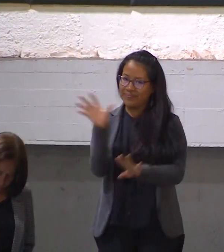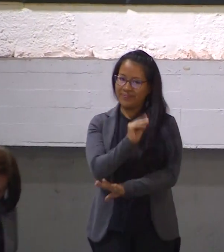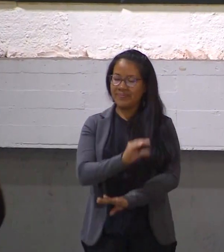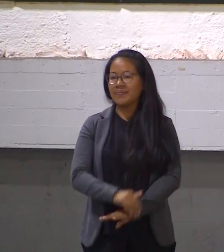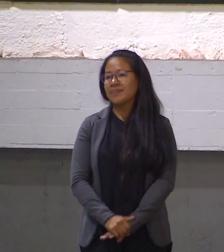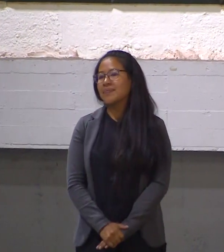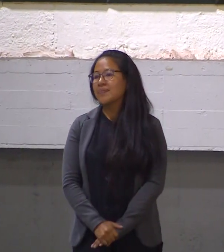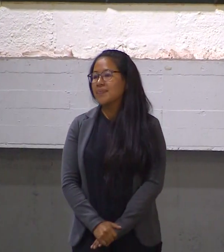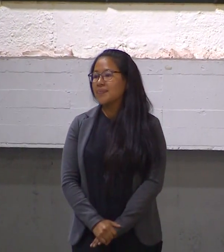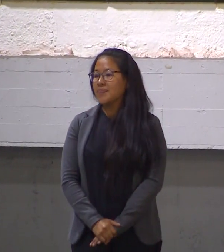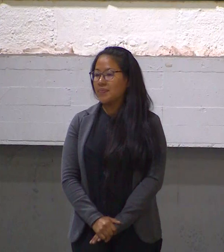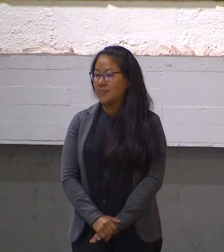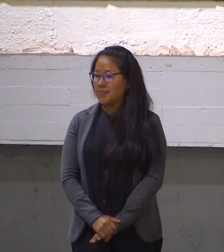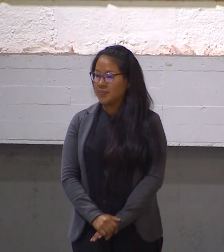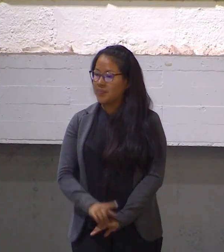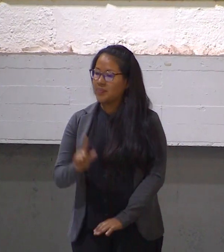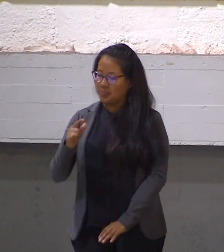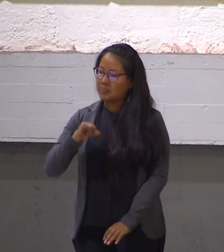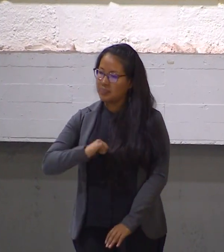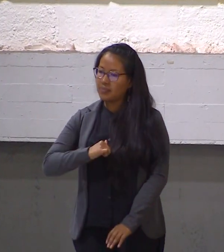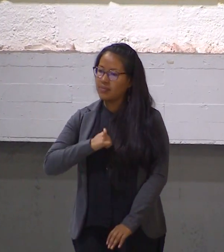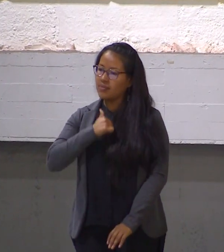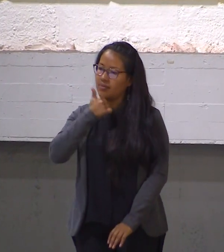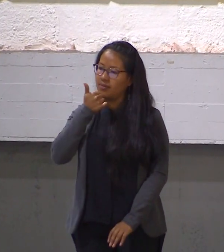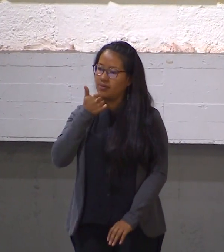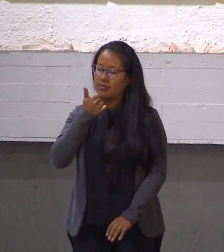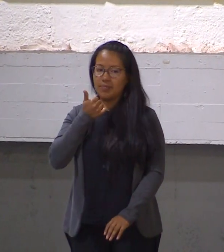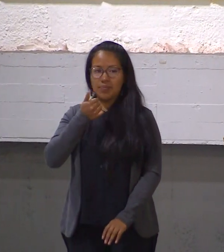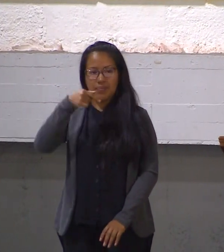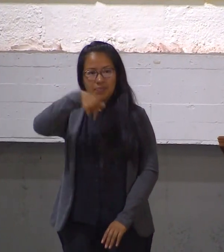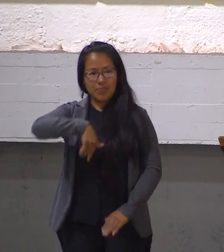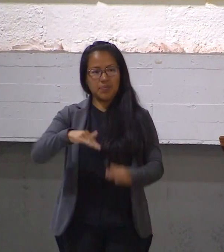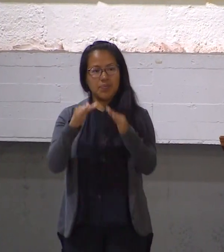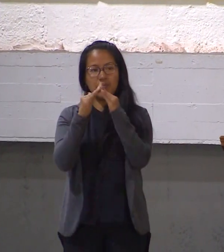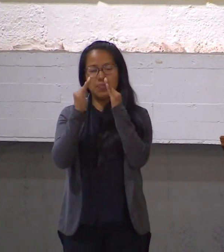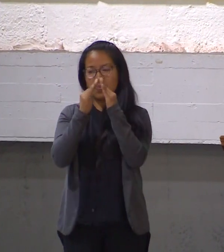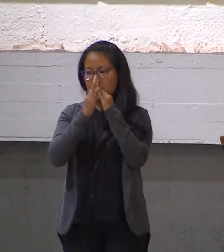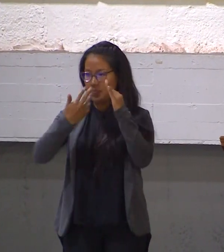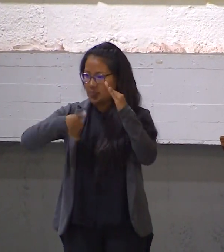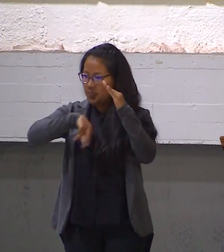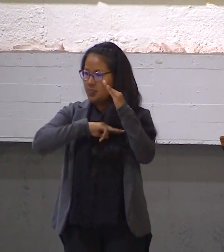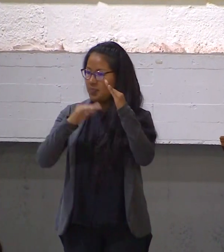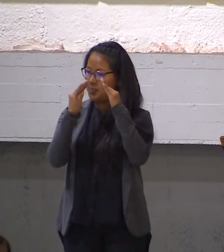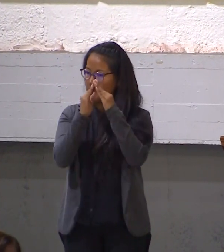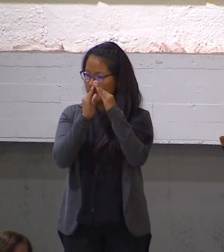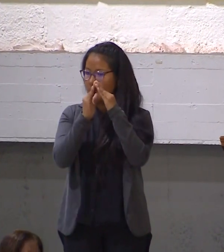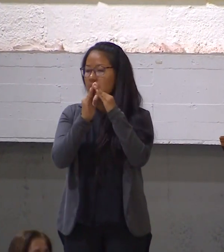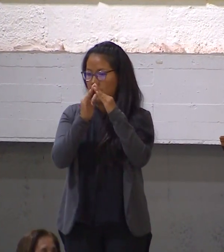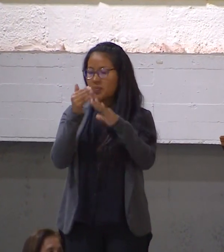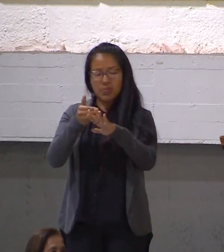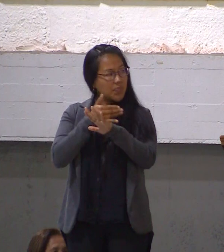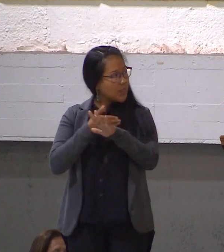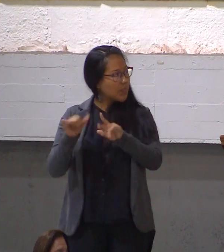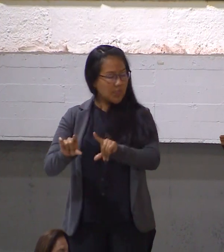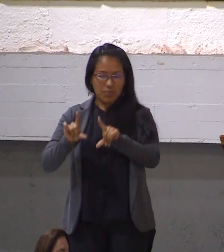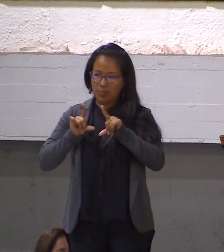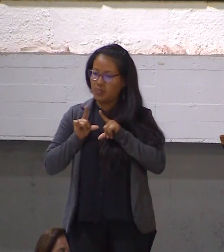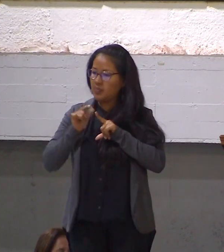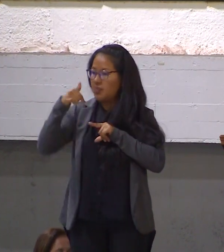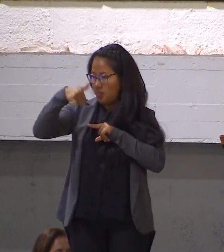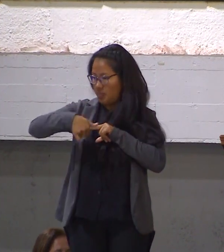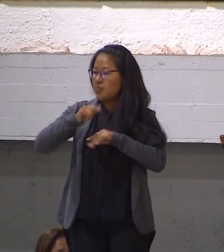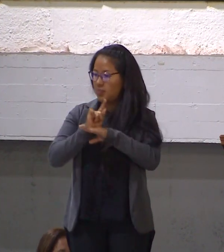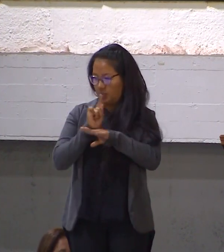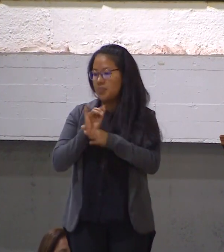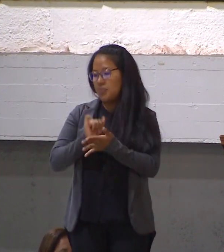primero es un orgullo estar en nuestra casa yo también soy ingresada de esta facultad